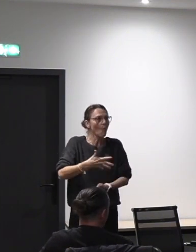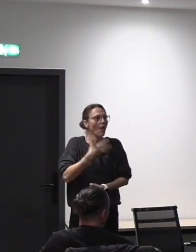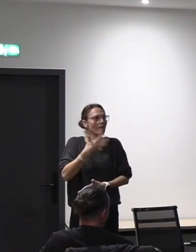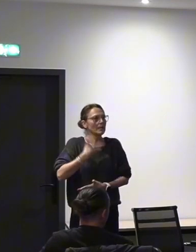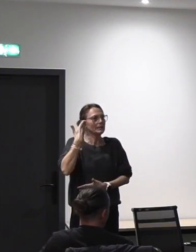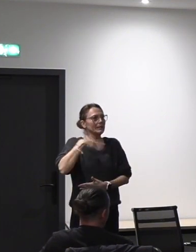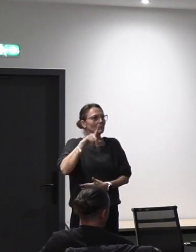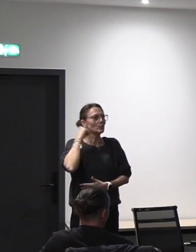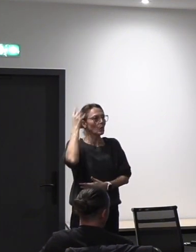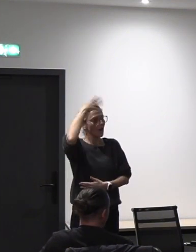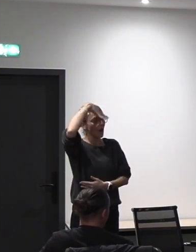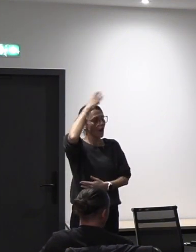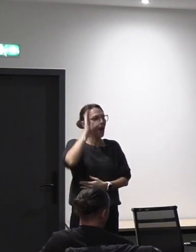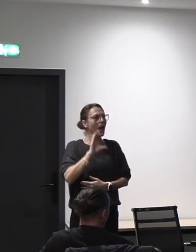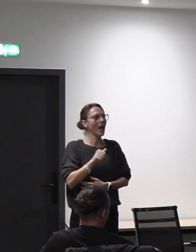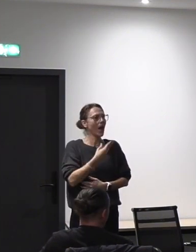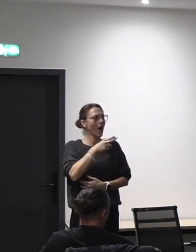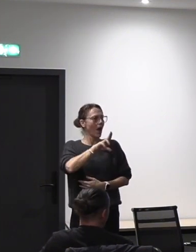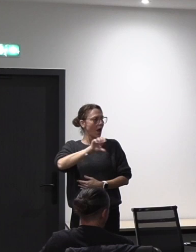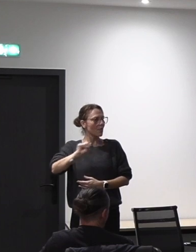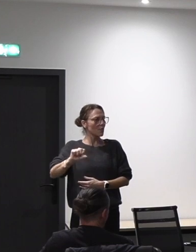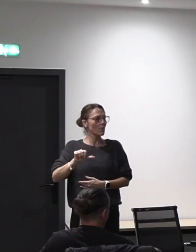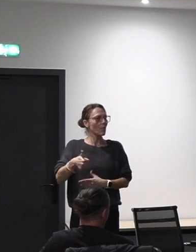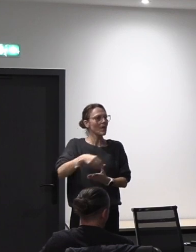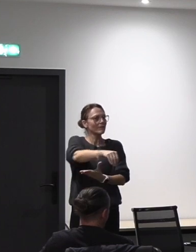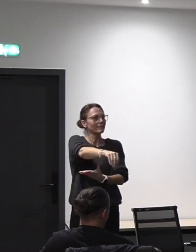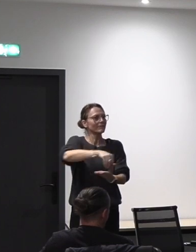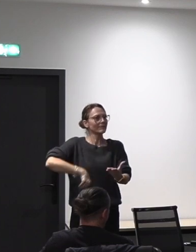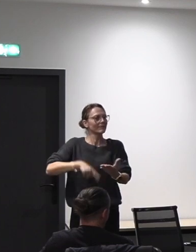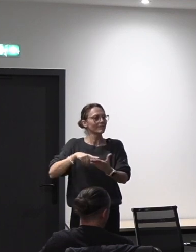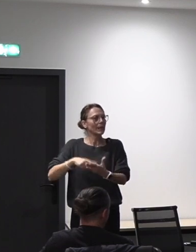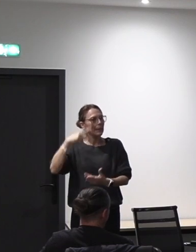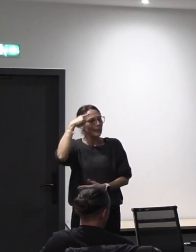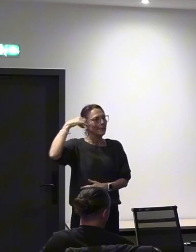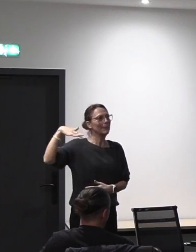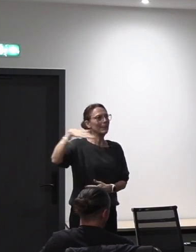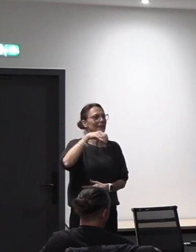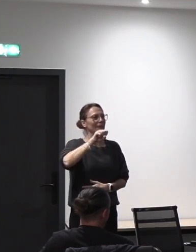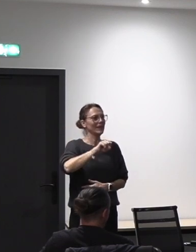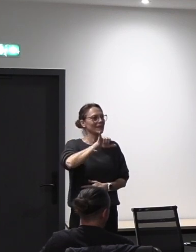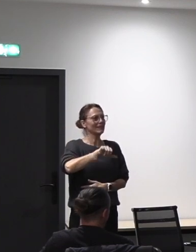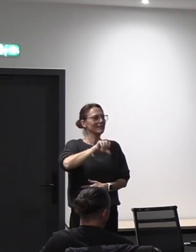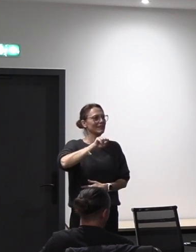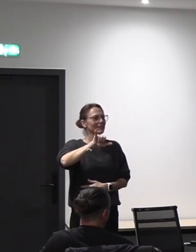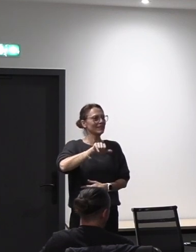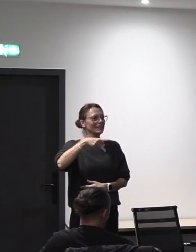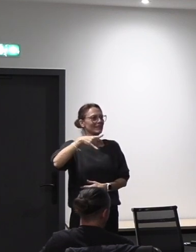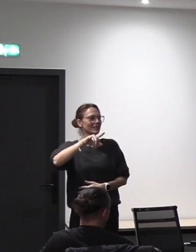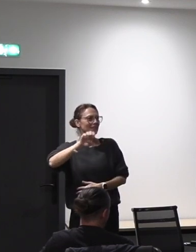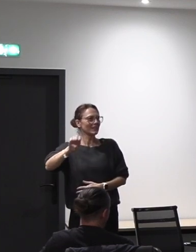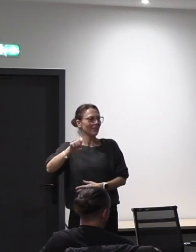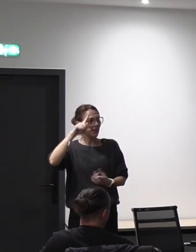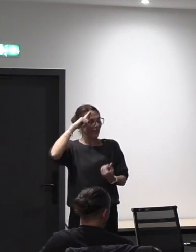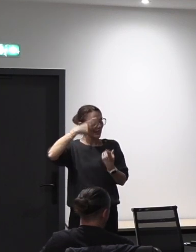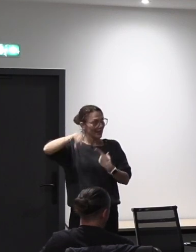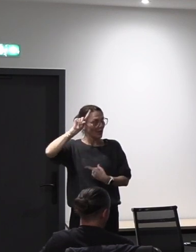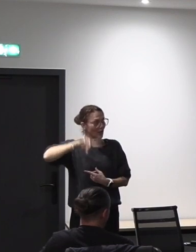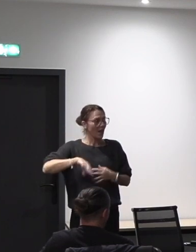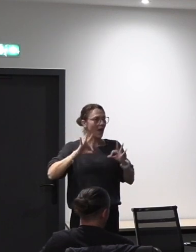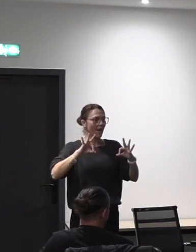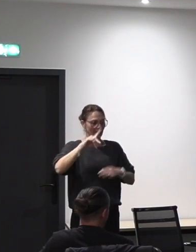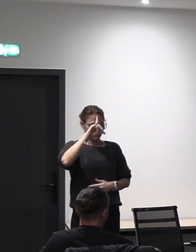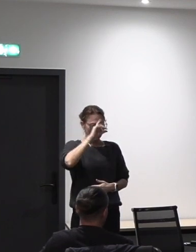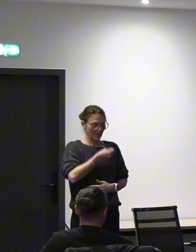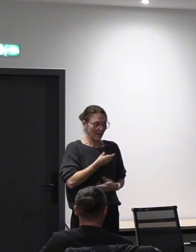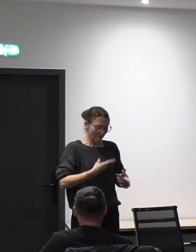Albert Camus avait écrit dans les premières pages du mythe de Sisyphe, la question fondamentale de la philosophie est la question du suicide. La